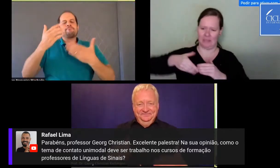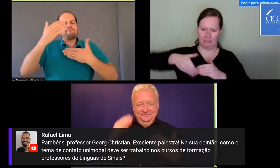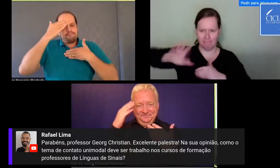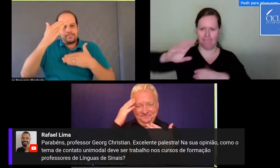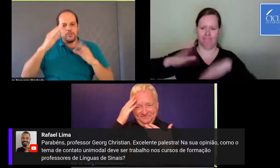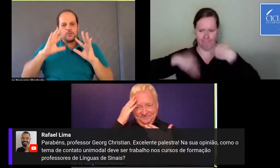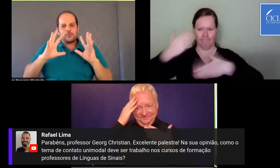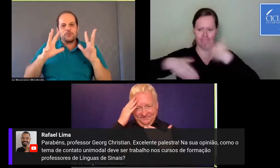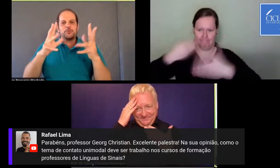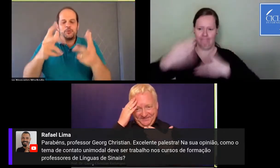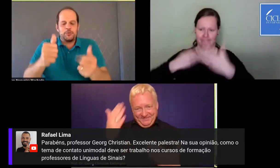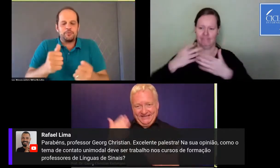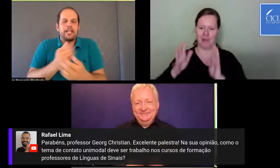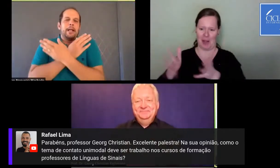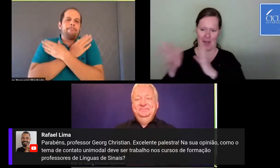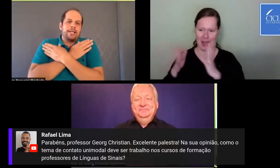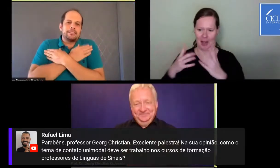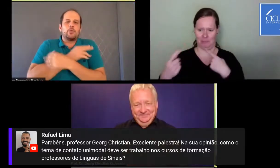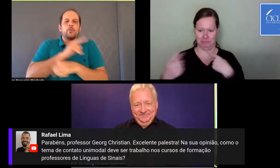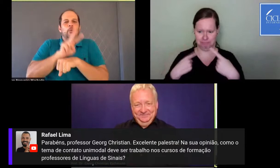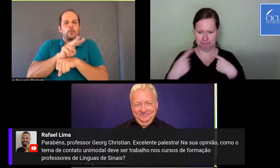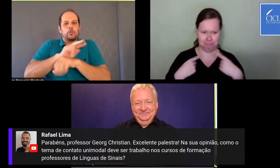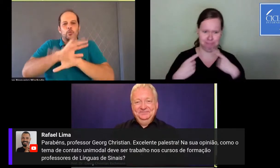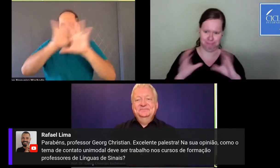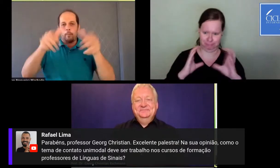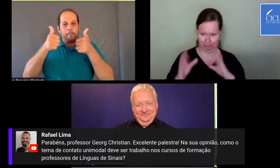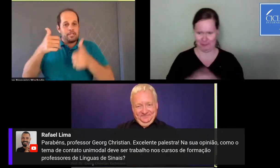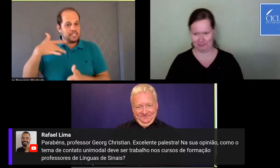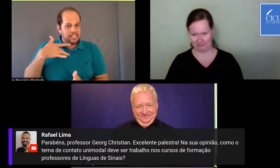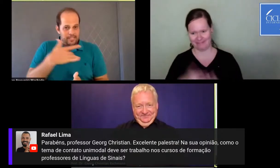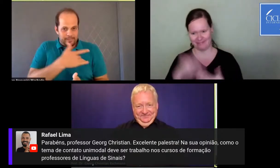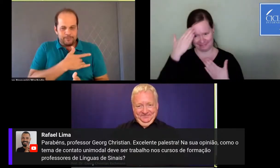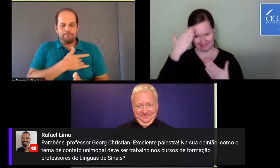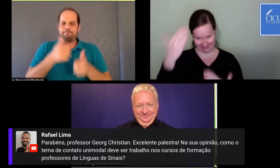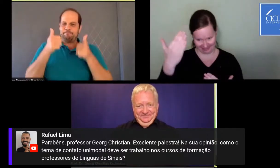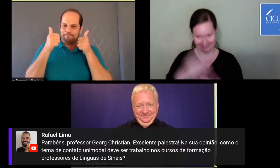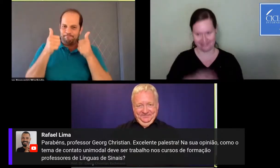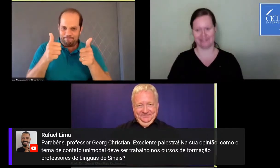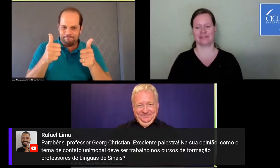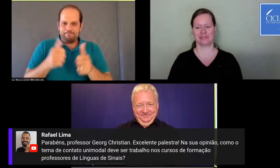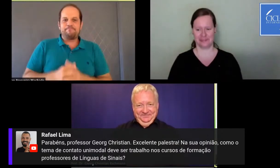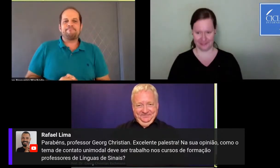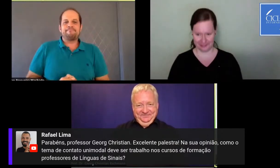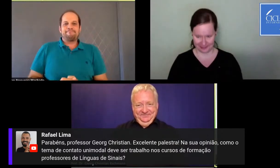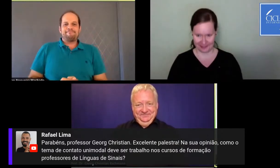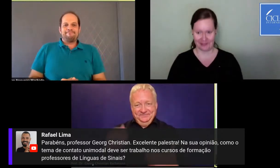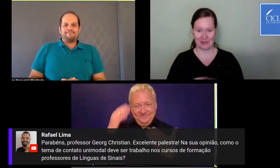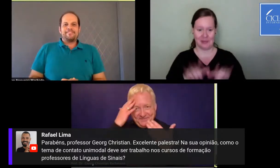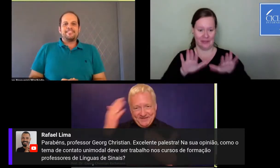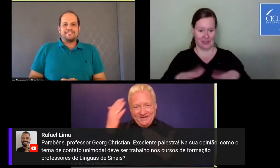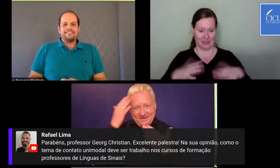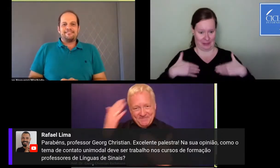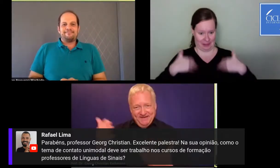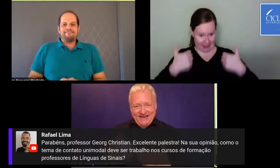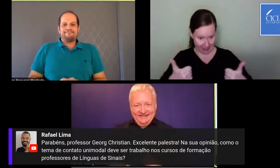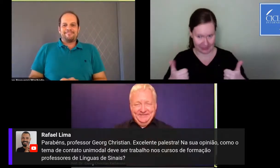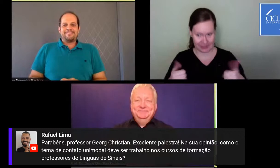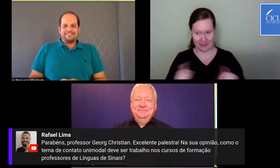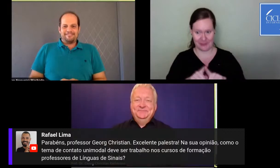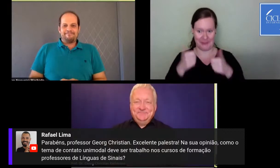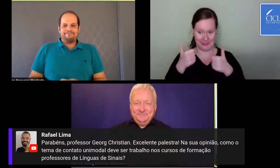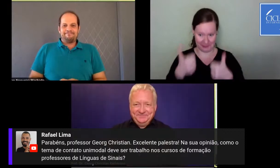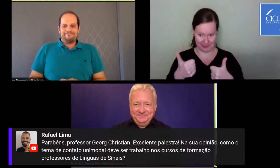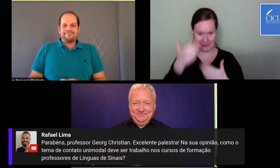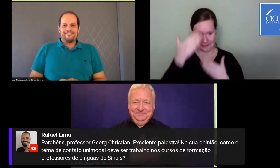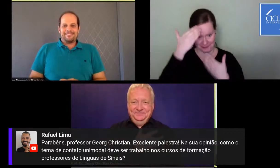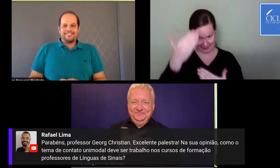encerramos o nosso momento. Um abraço a todos vocês, saúde a todos. Muito obrigado.